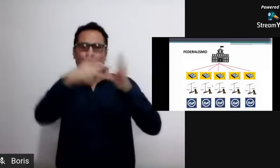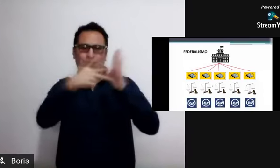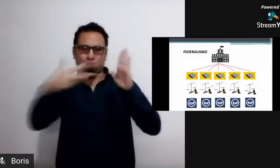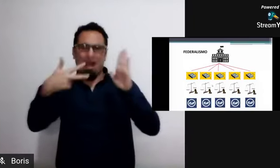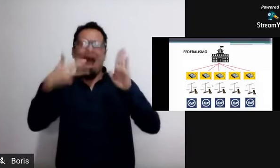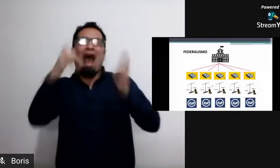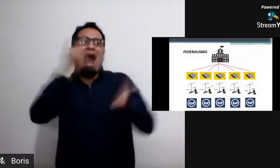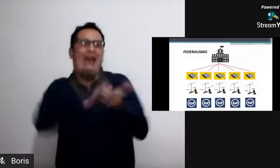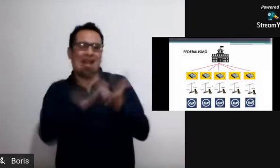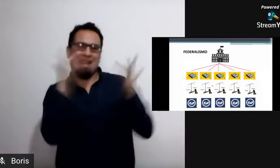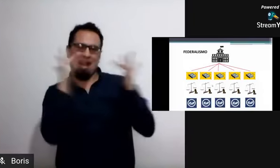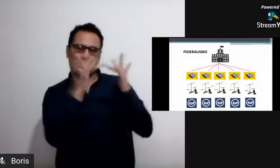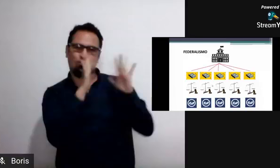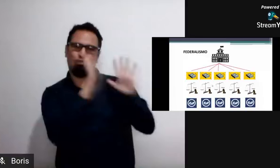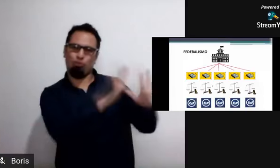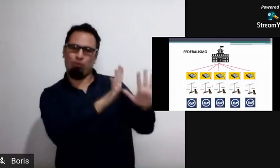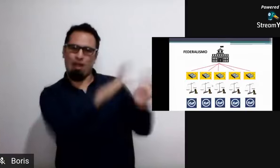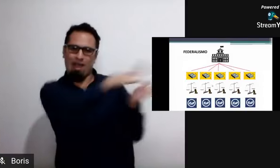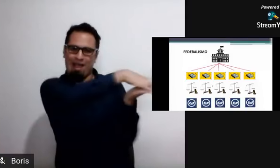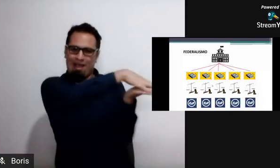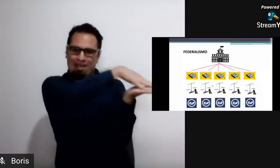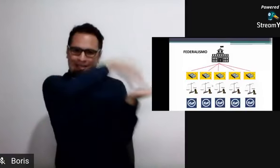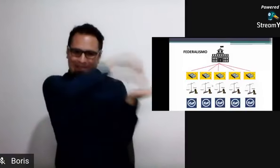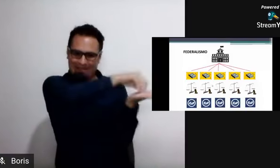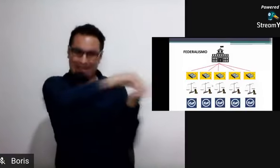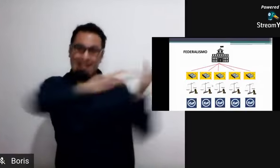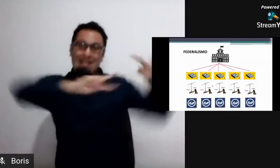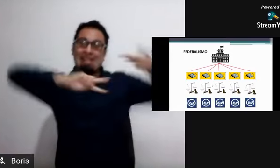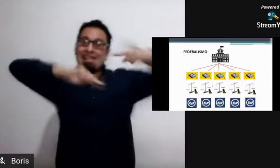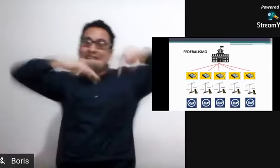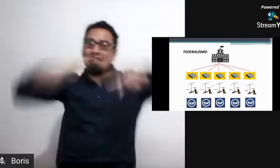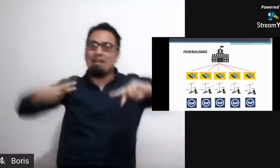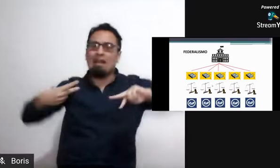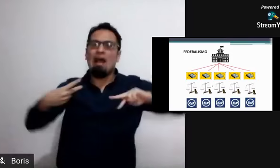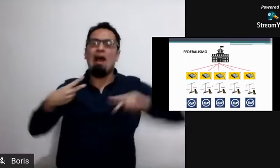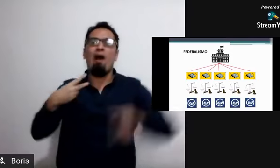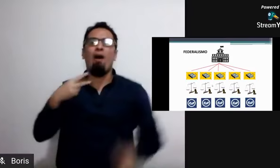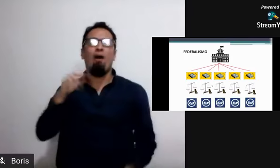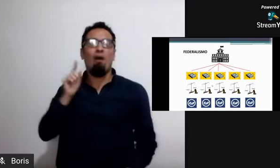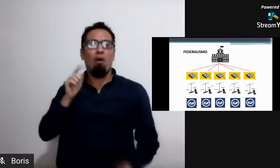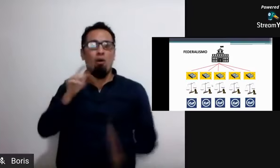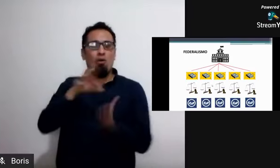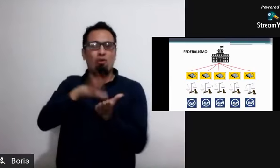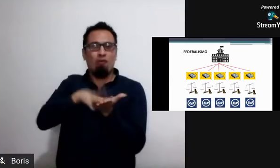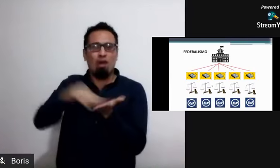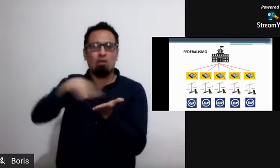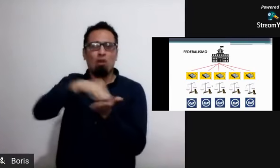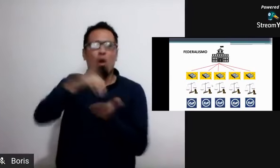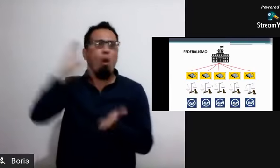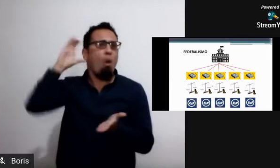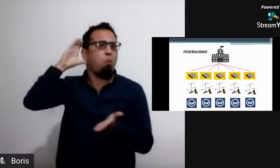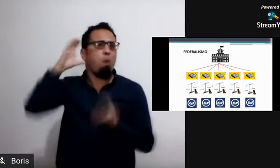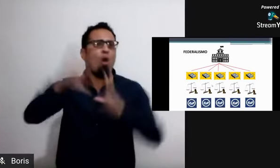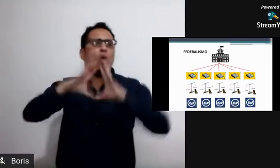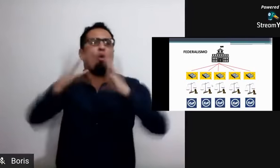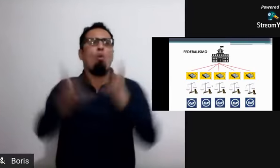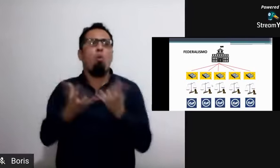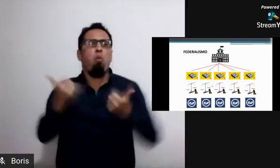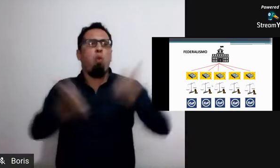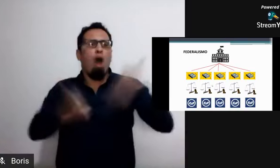Esos departamentos no cuentan con sus propias constituciones ni sus leyes diferentes, sino que todas estas